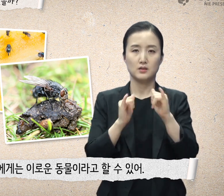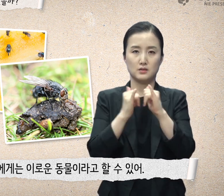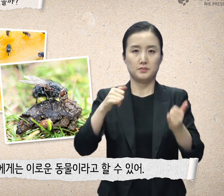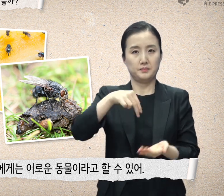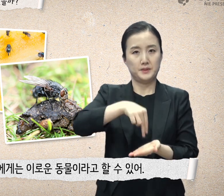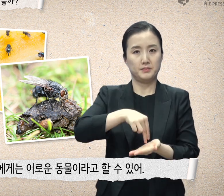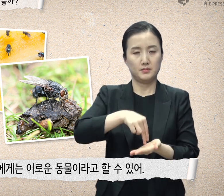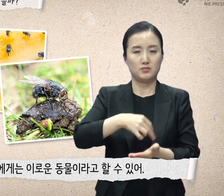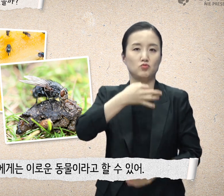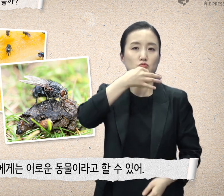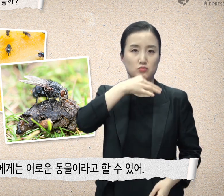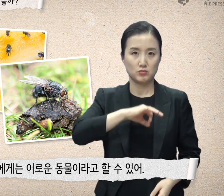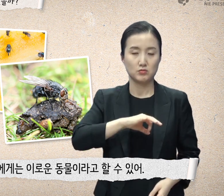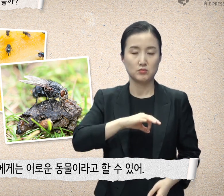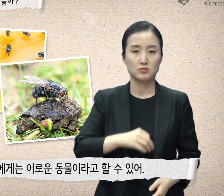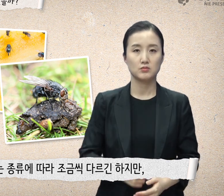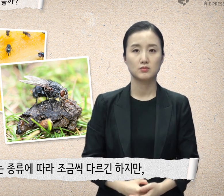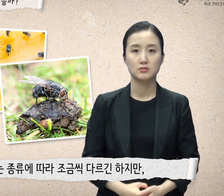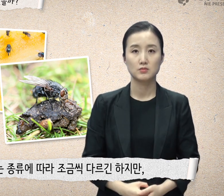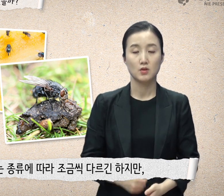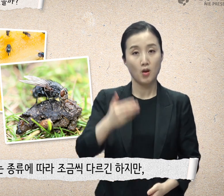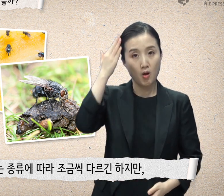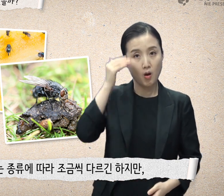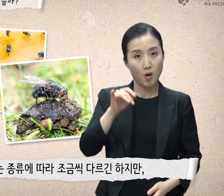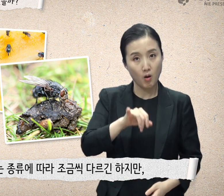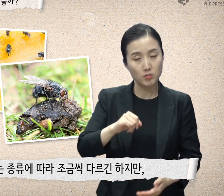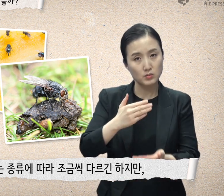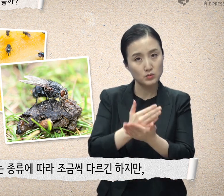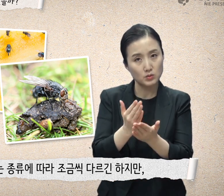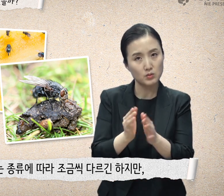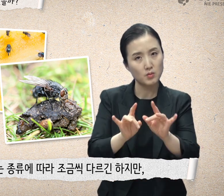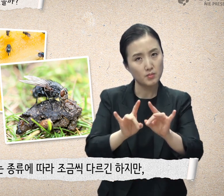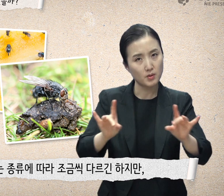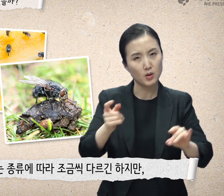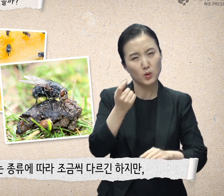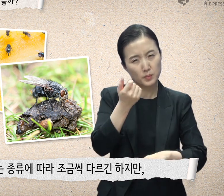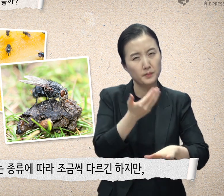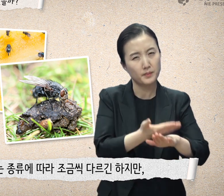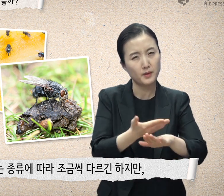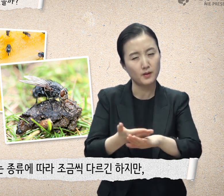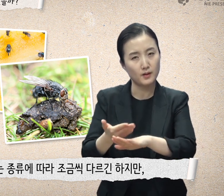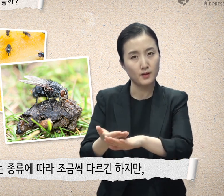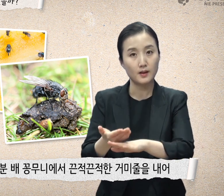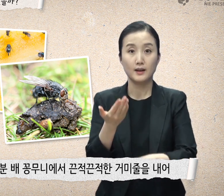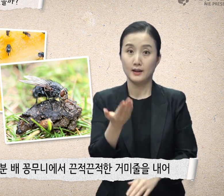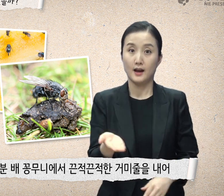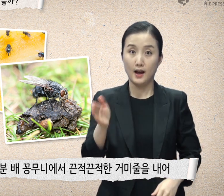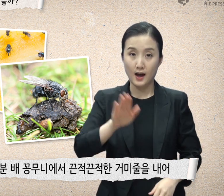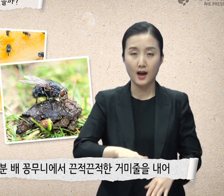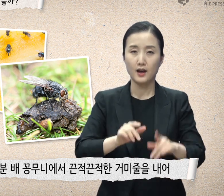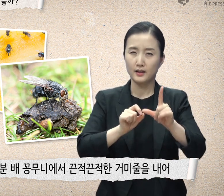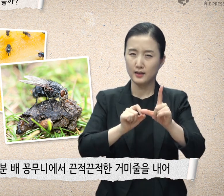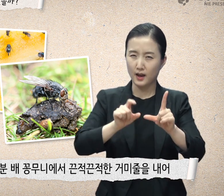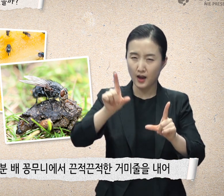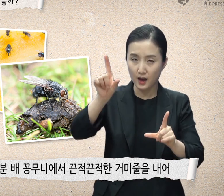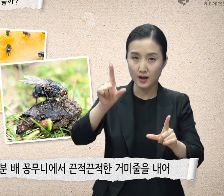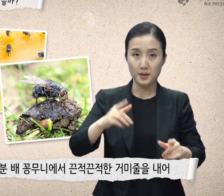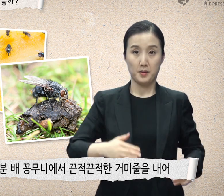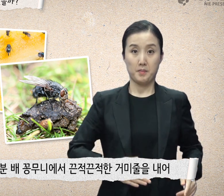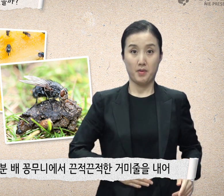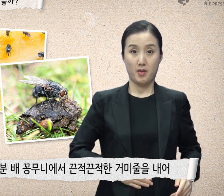동물이라고 할 수 있어. 거미는 종류에 따라 조금씩 다르긴 하지만 거미는 대부분